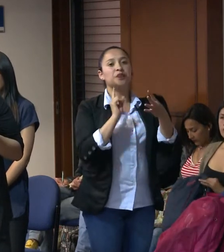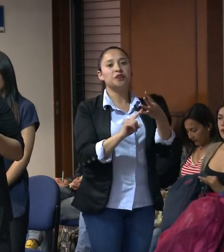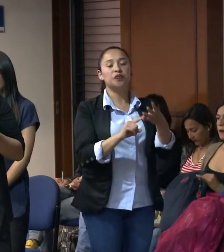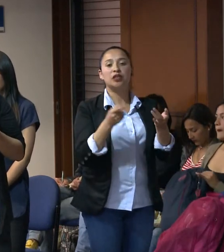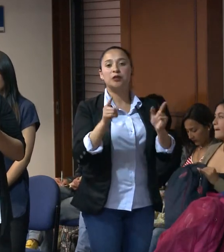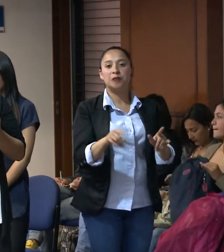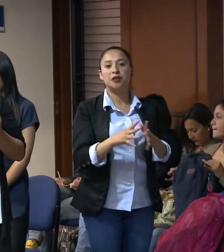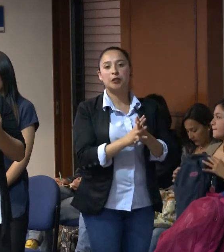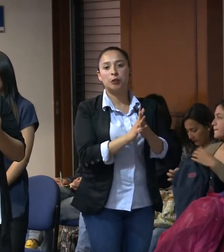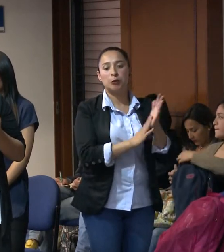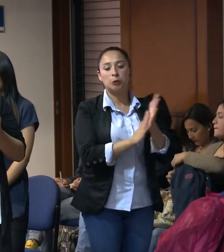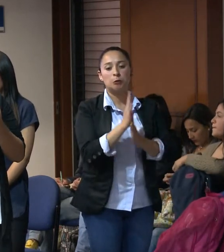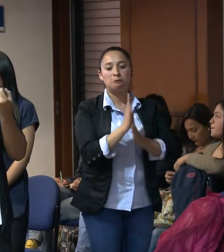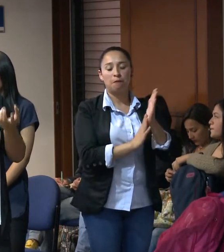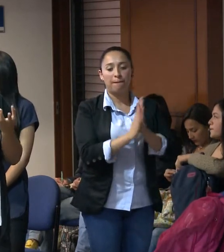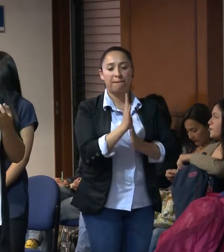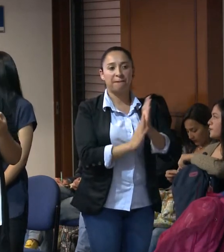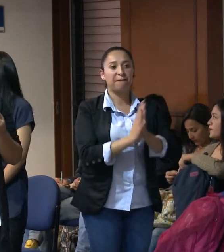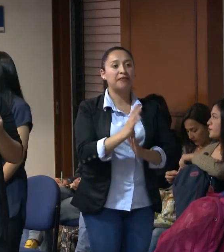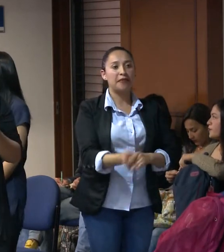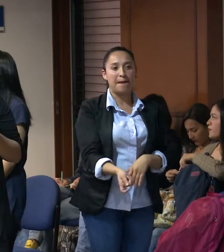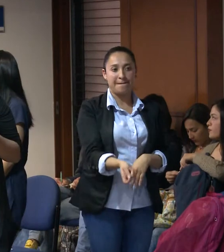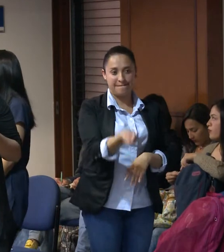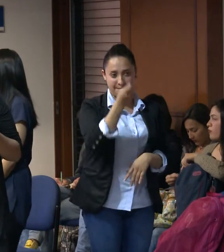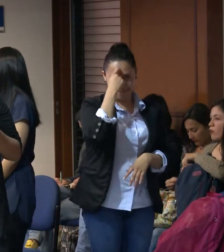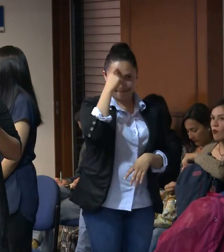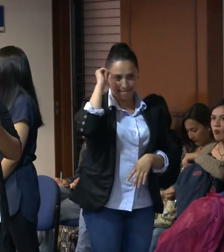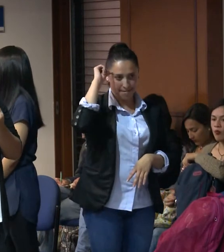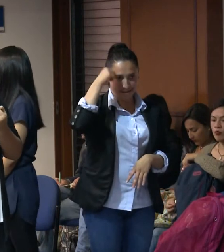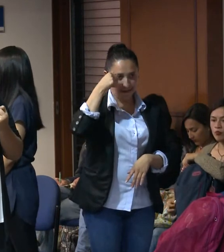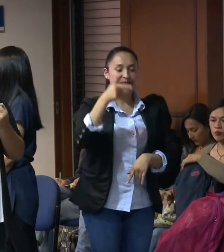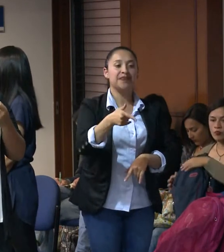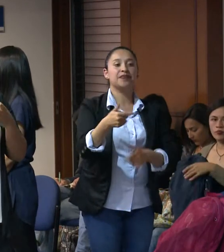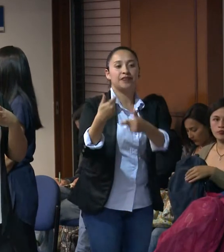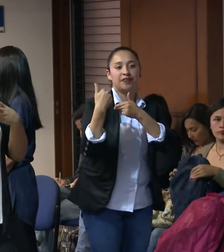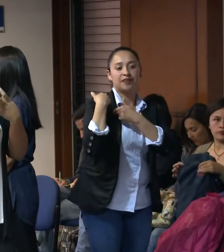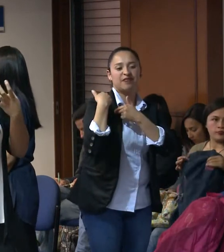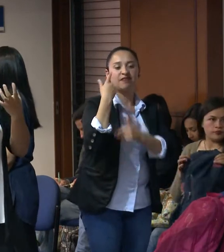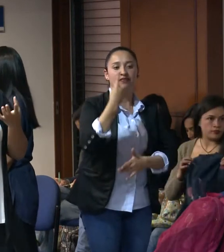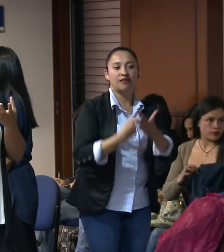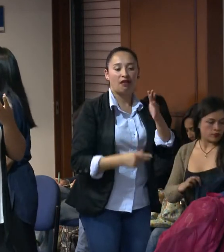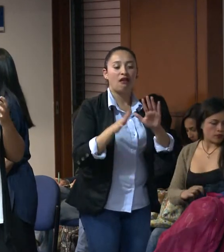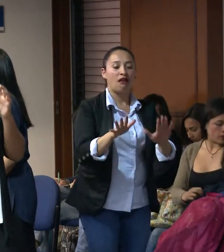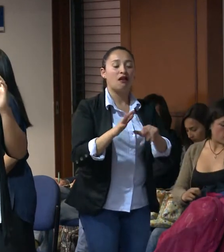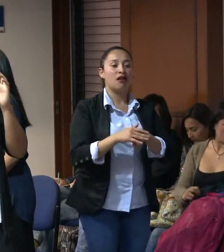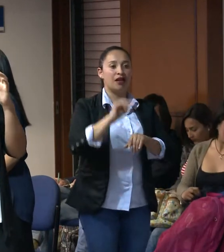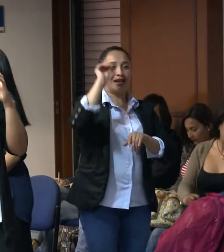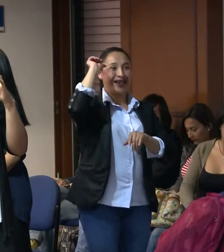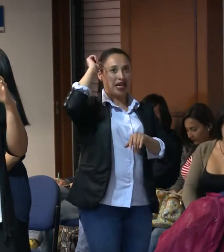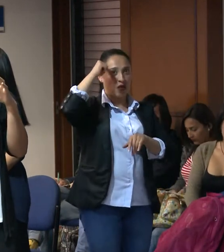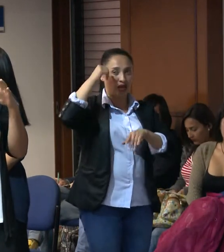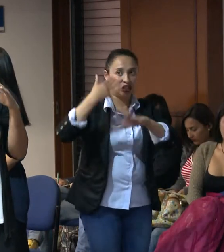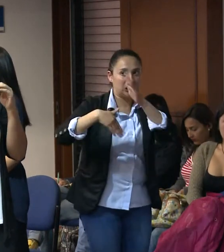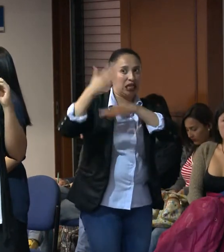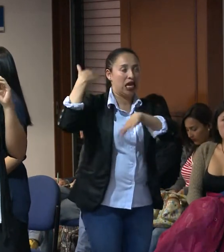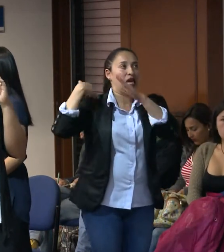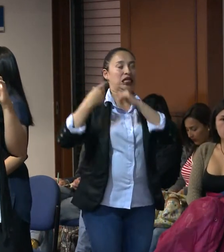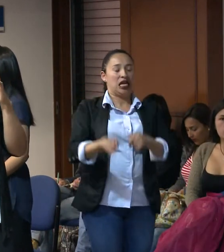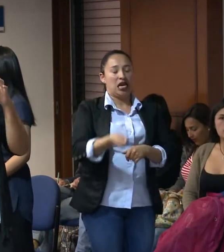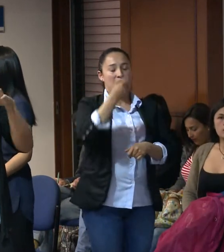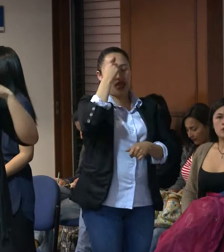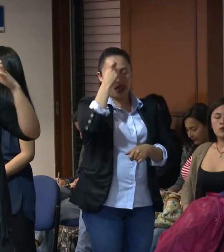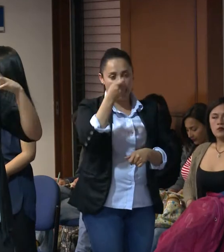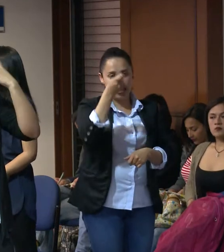por último memoria, que es la que se encarga como de evocar recuerdos y